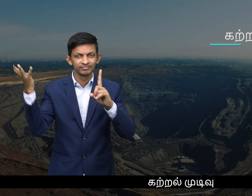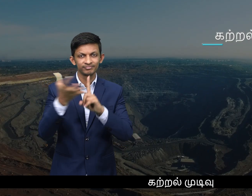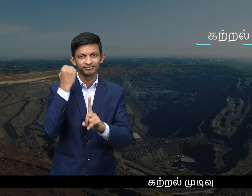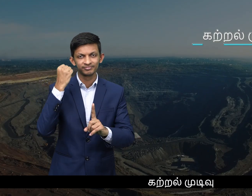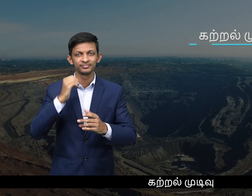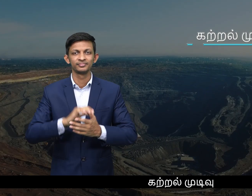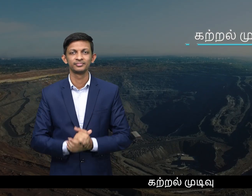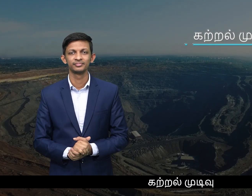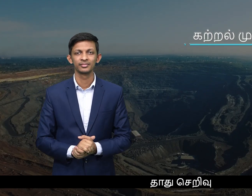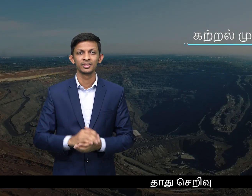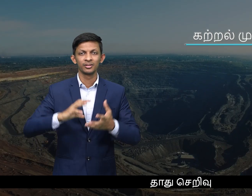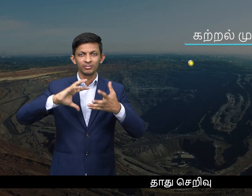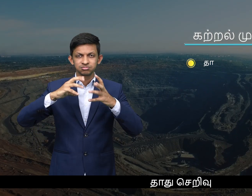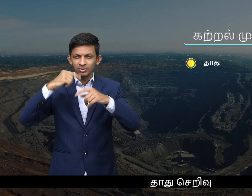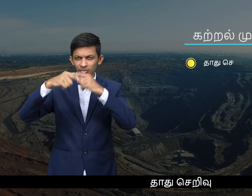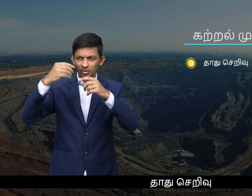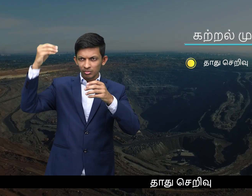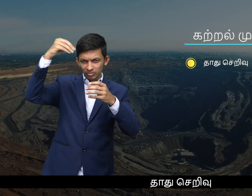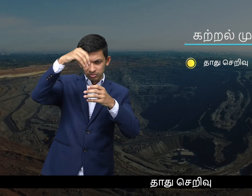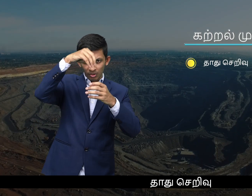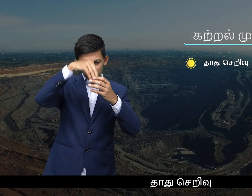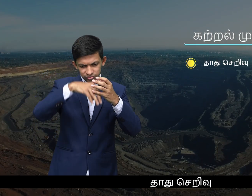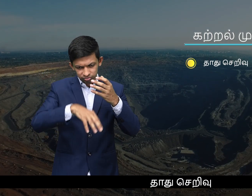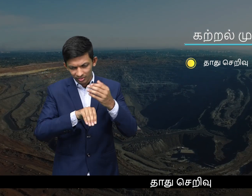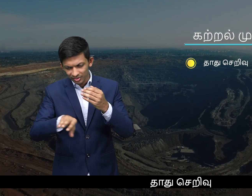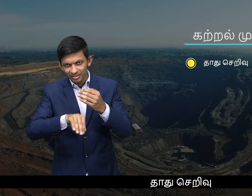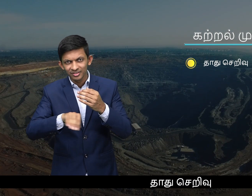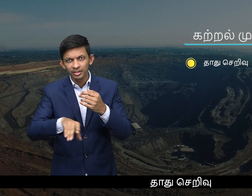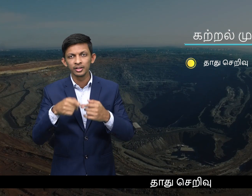கற்றுக்கொள்வீர்கள். தாது செறிவு,